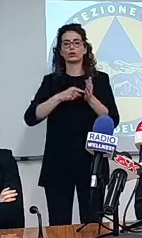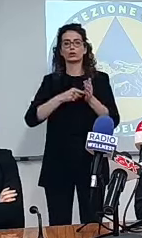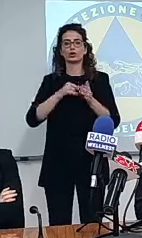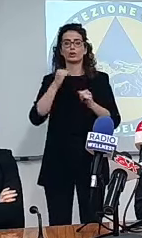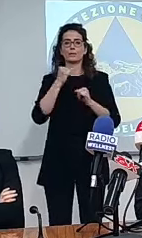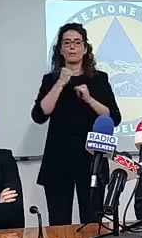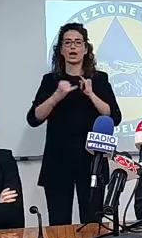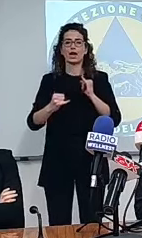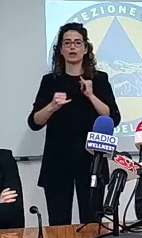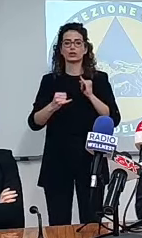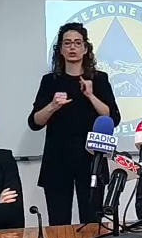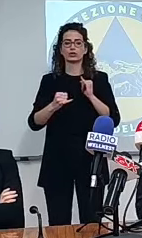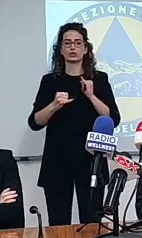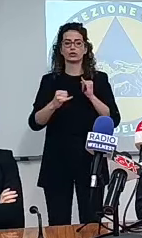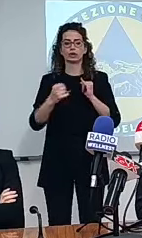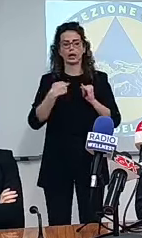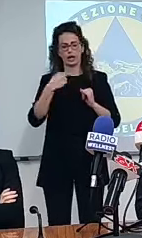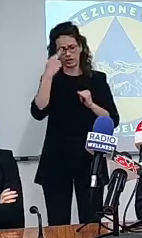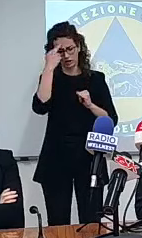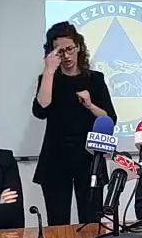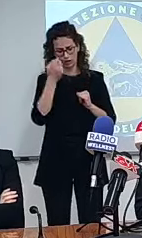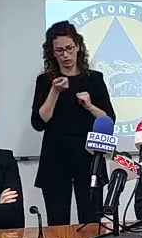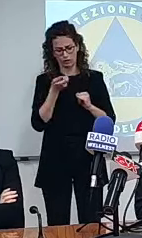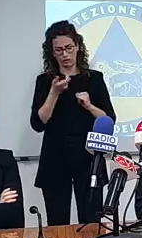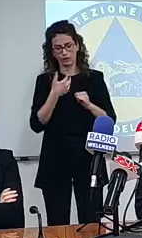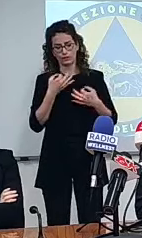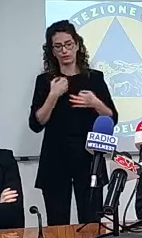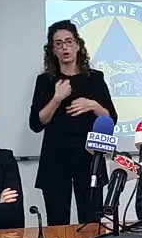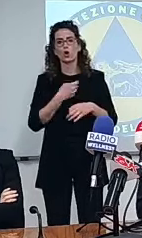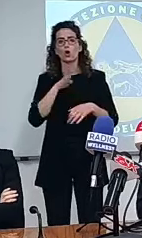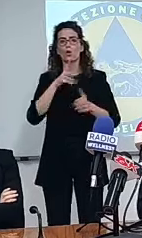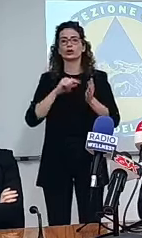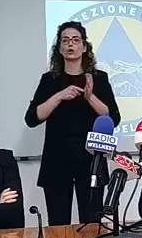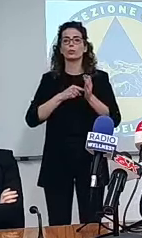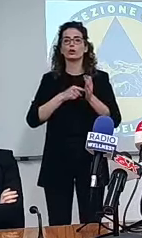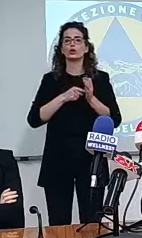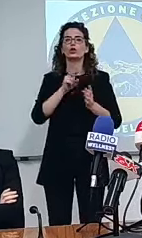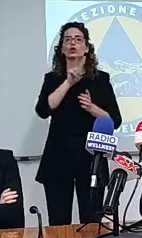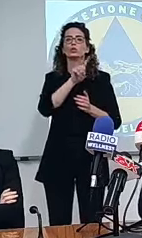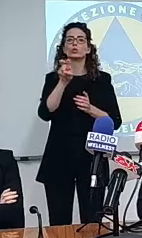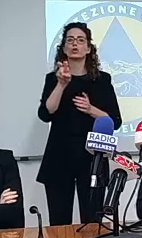di, vediamo se mi ricordo la cifra giusta,